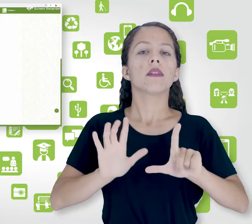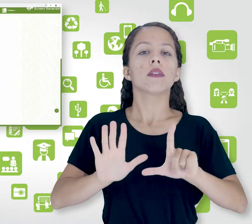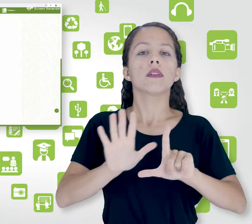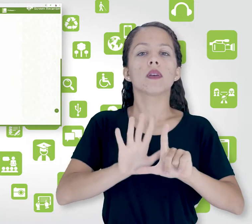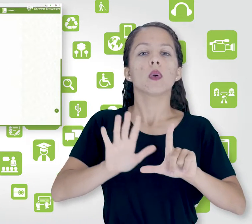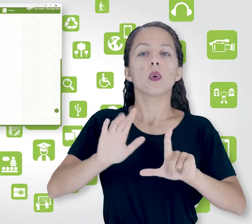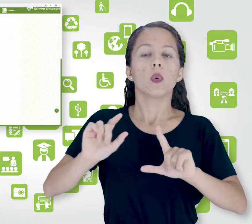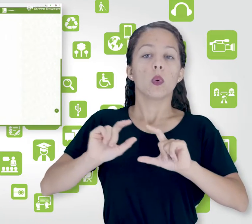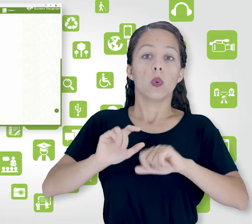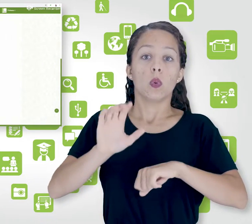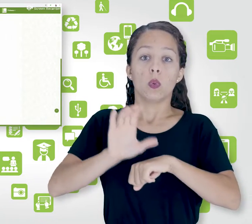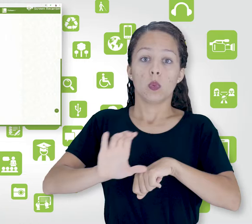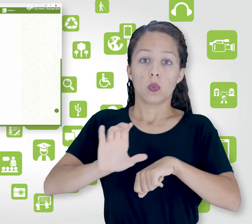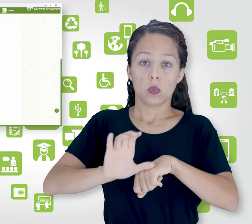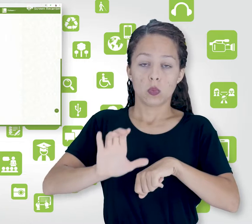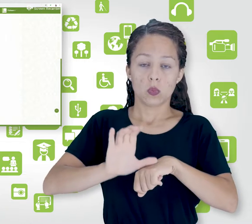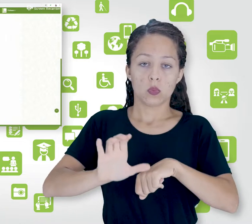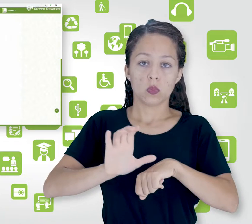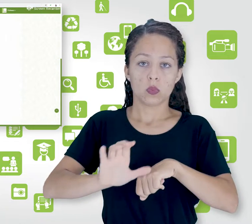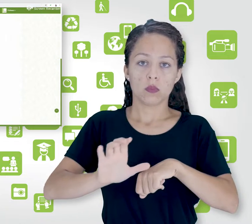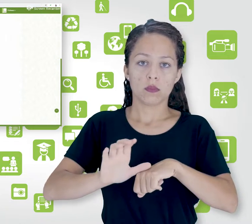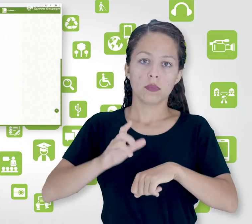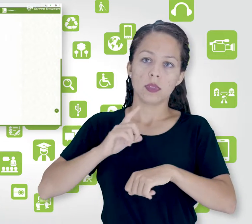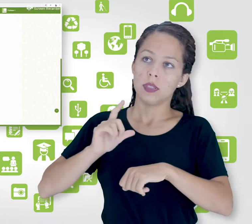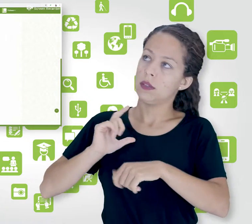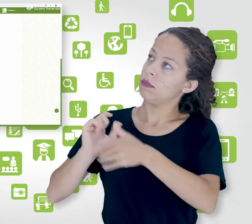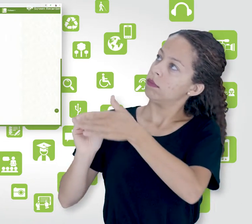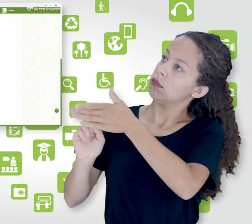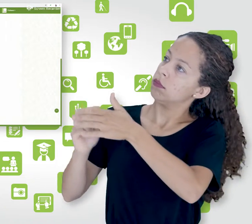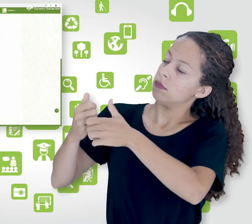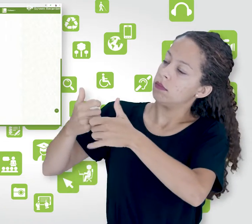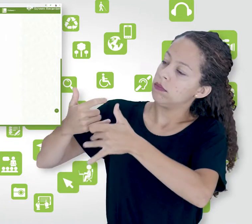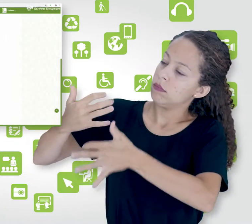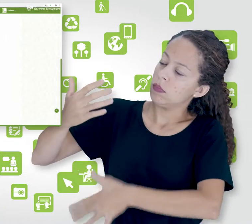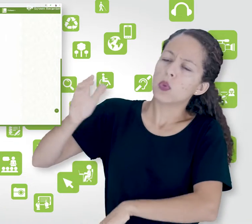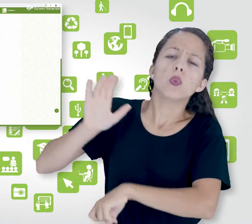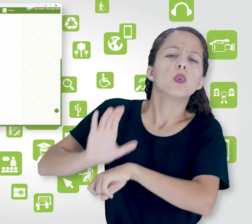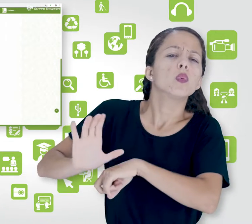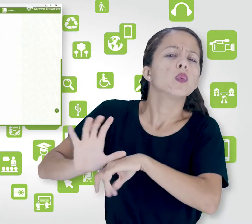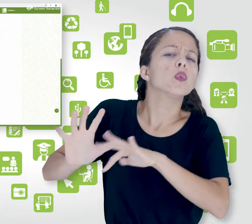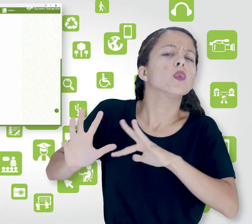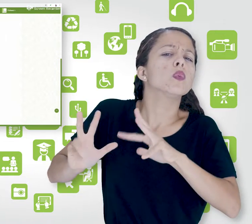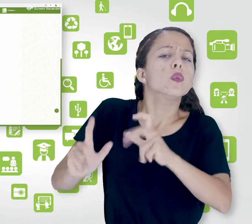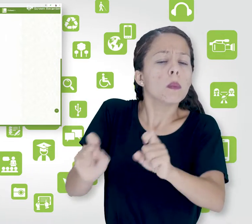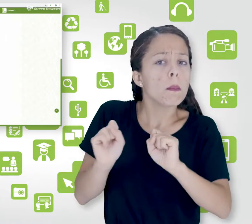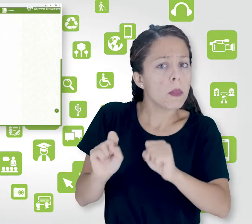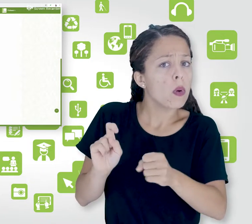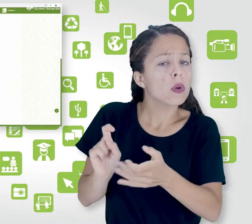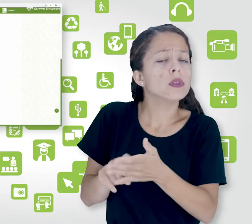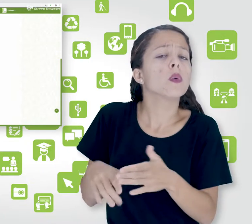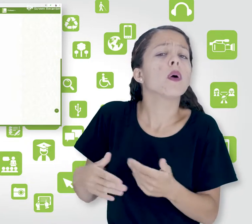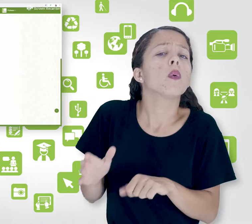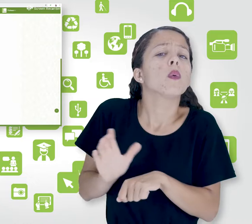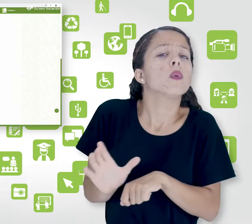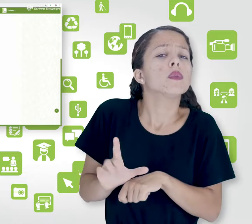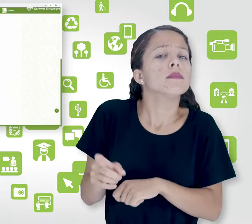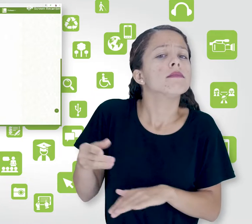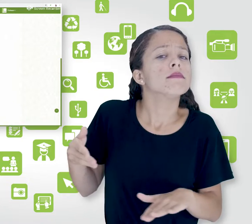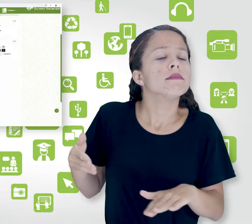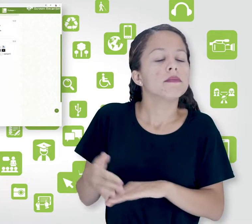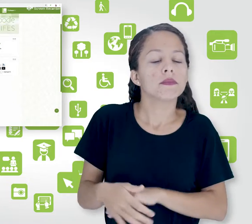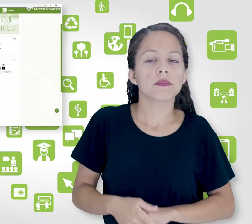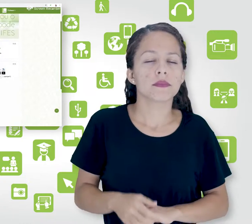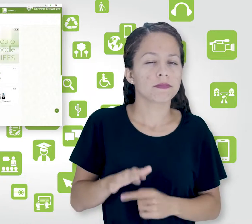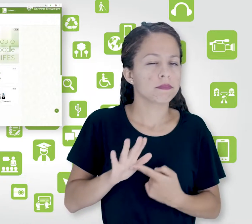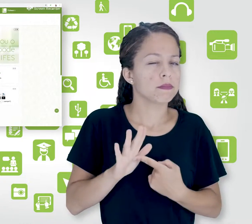aqui embaixo você tem meus cursos né E você tem mãe tem todos os que O que que você pode acessar para ver todos os cursos que